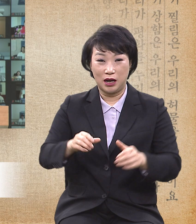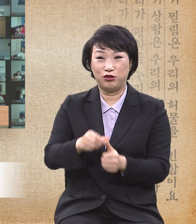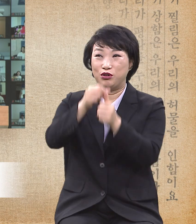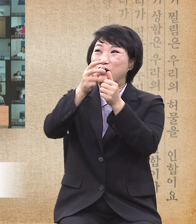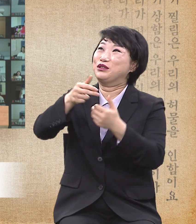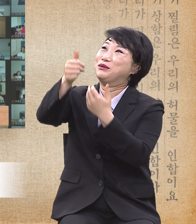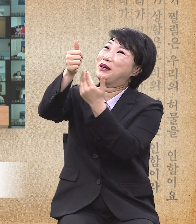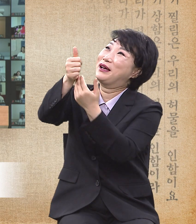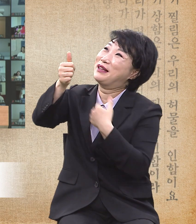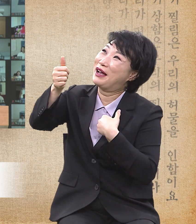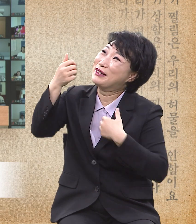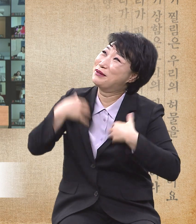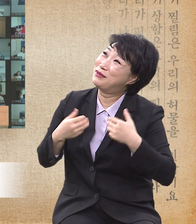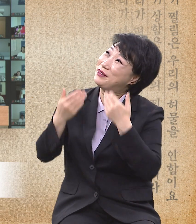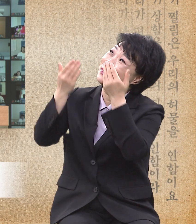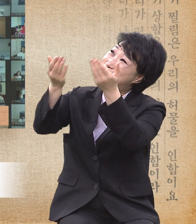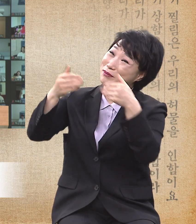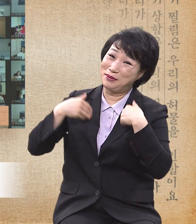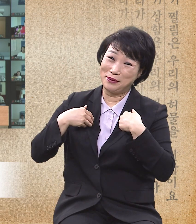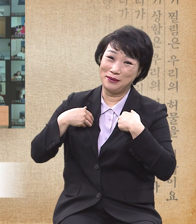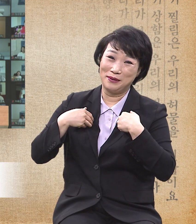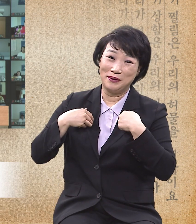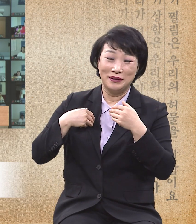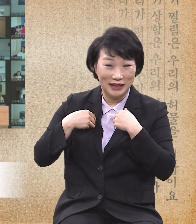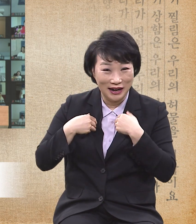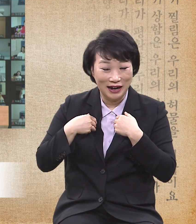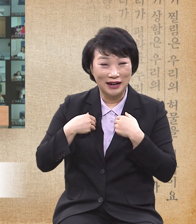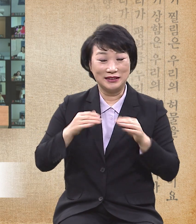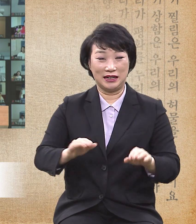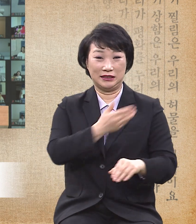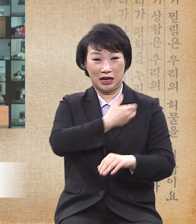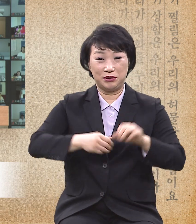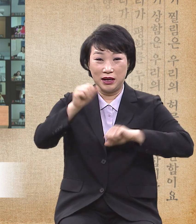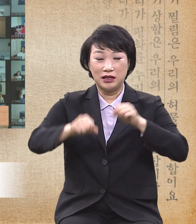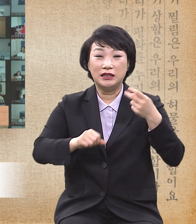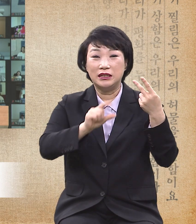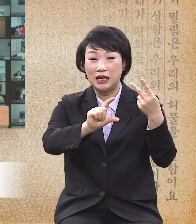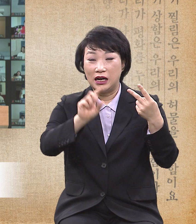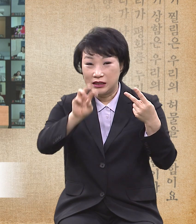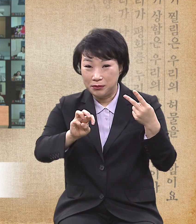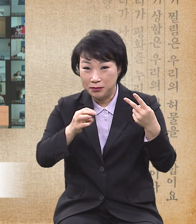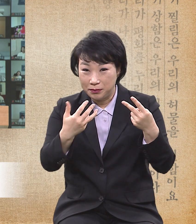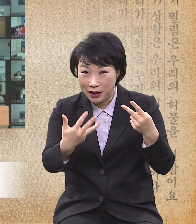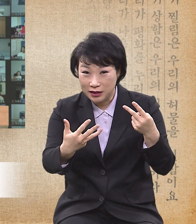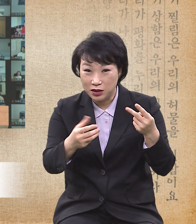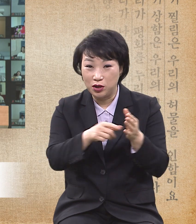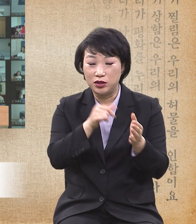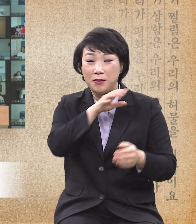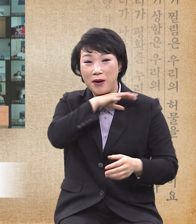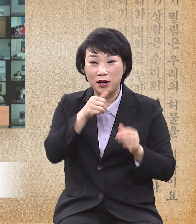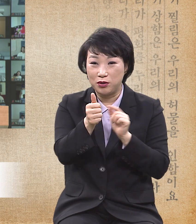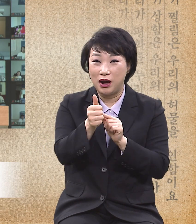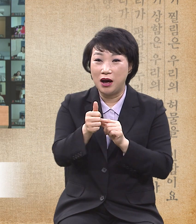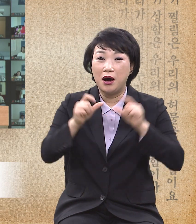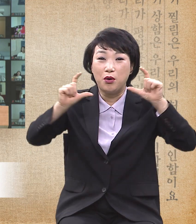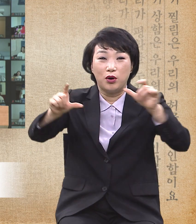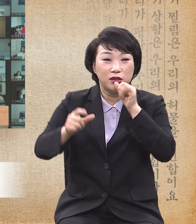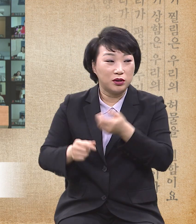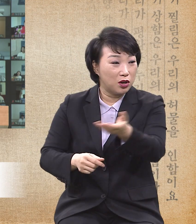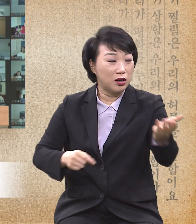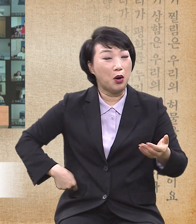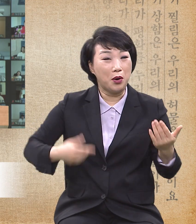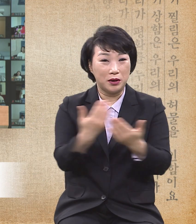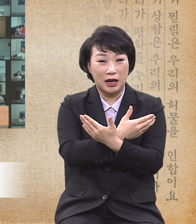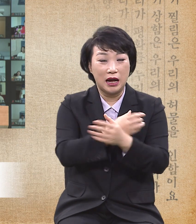구원의 주님을 기쁘시게 하라. 사도행전 2장 38절에 베드로가 가로되 너희가